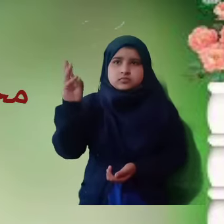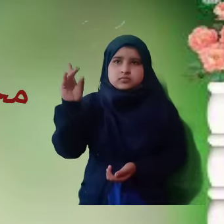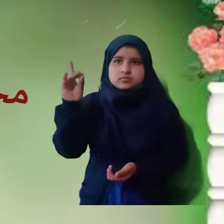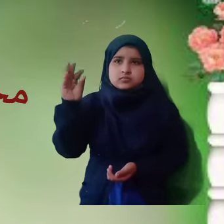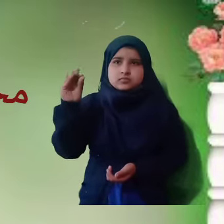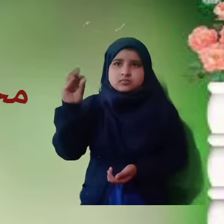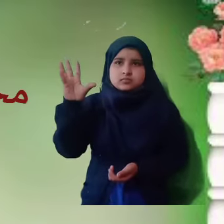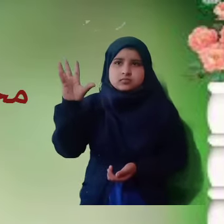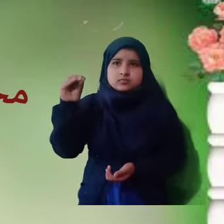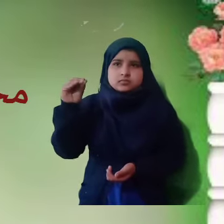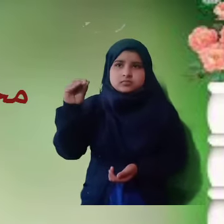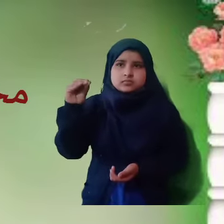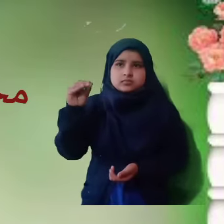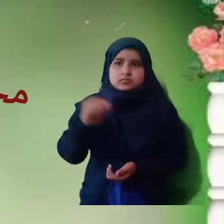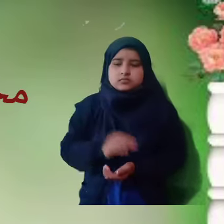मुख्तसिर करना।